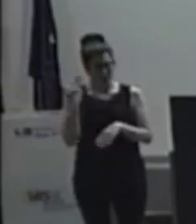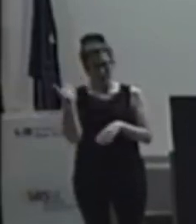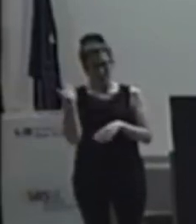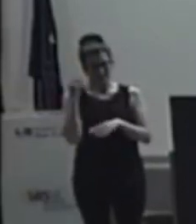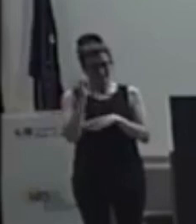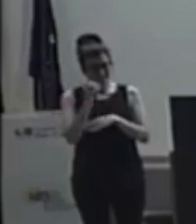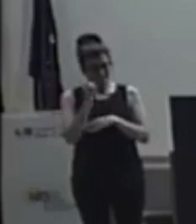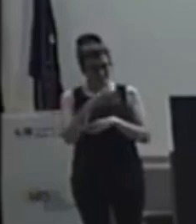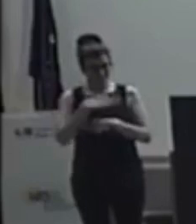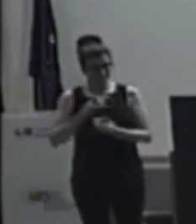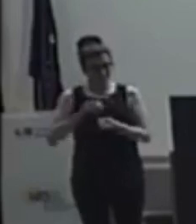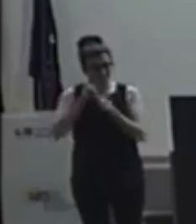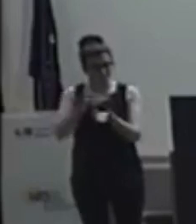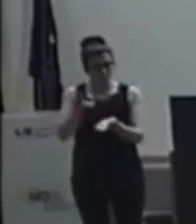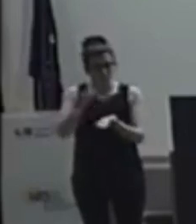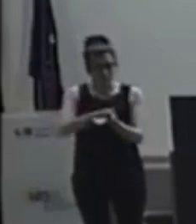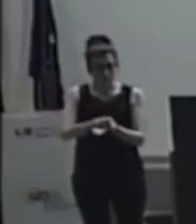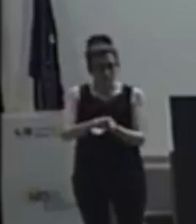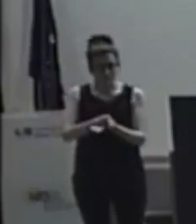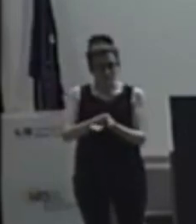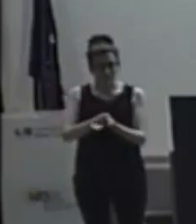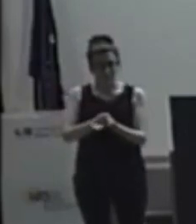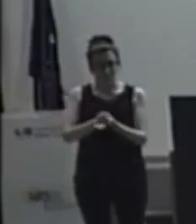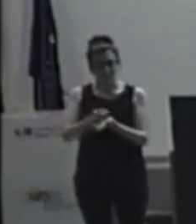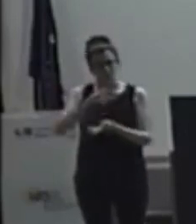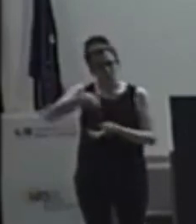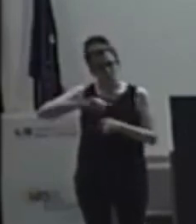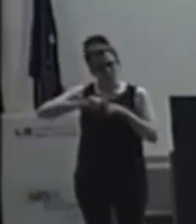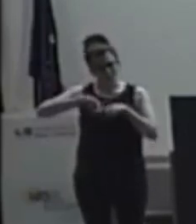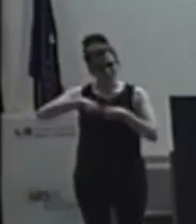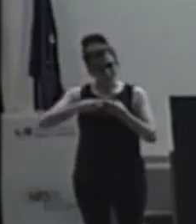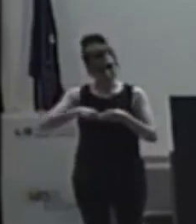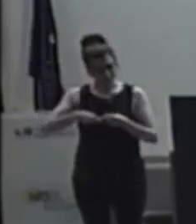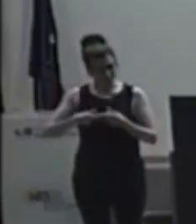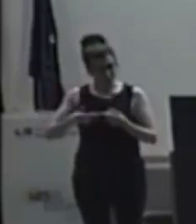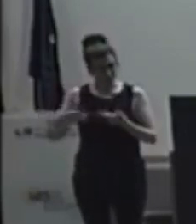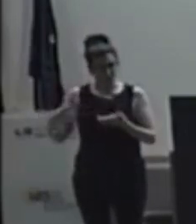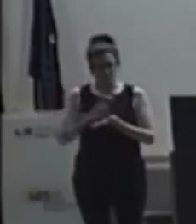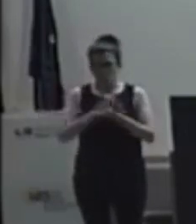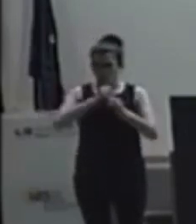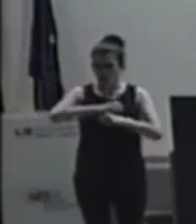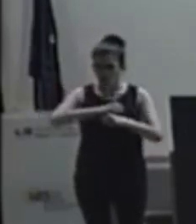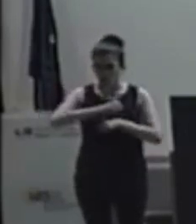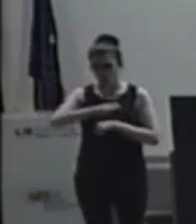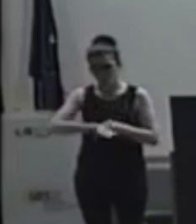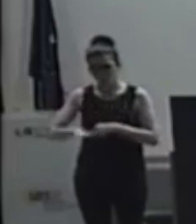casa. ¿Estamos en las familias preparados, todos, adultos y niños,